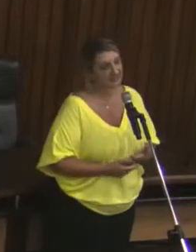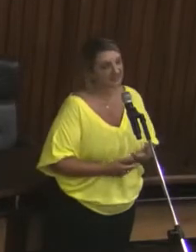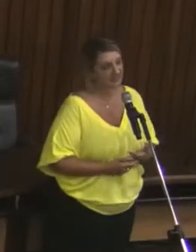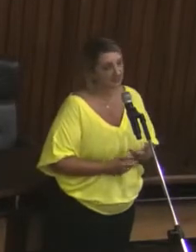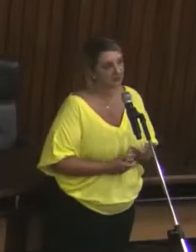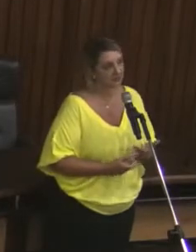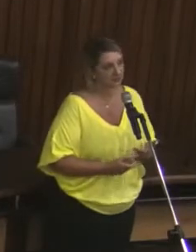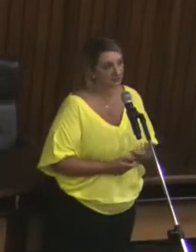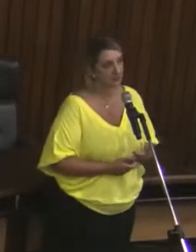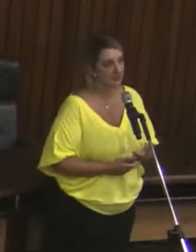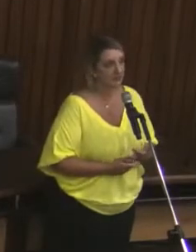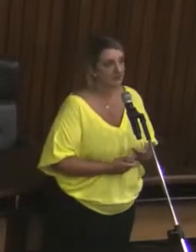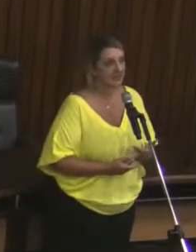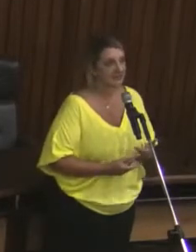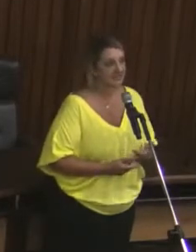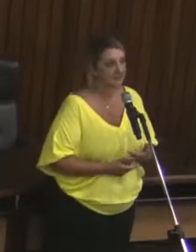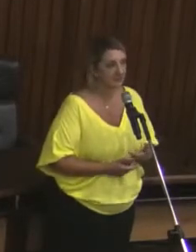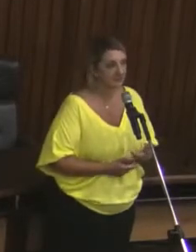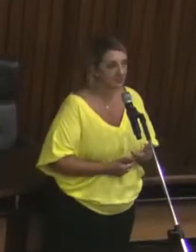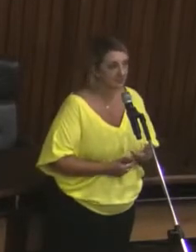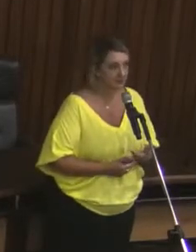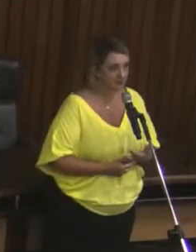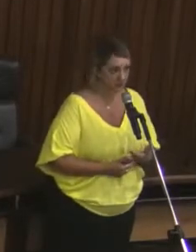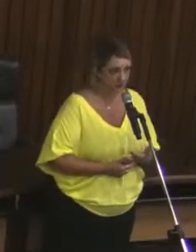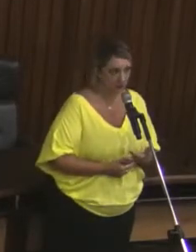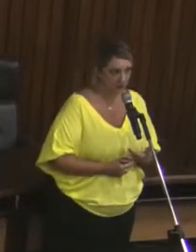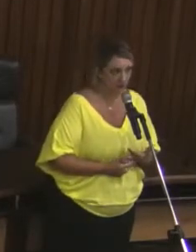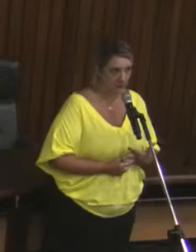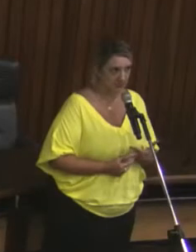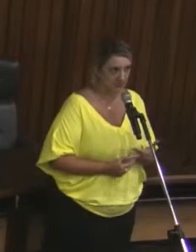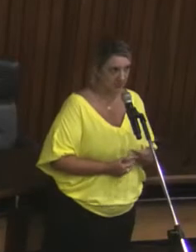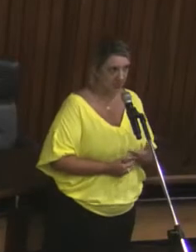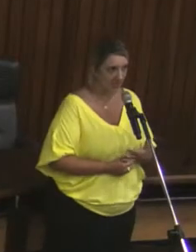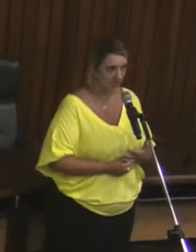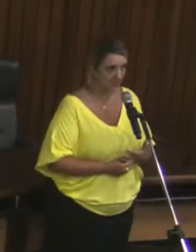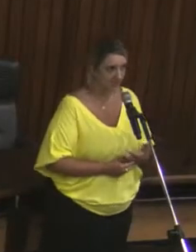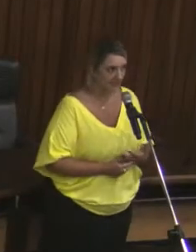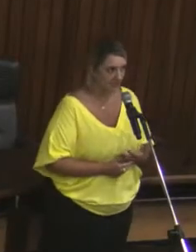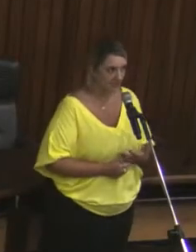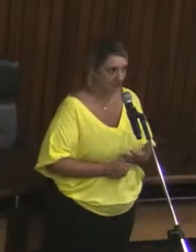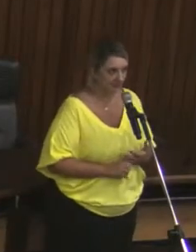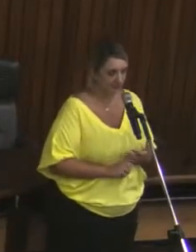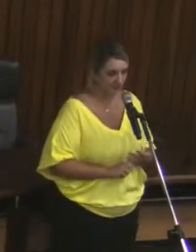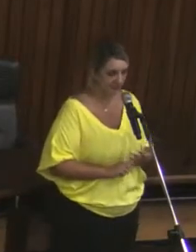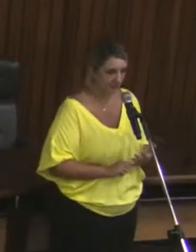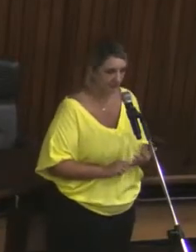na outro problema, acessibilidade para surdos. É a janelinha com o intérprete na TV?